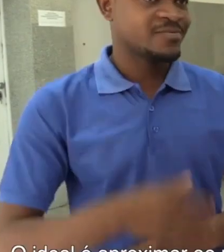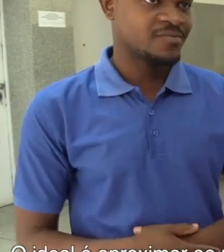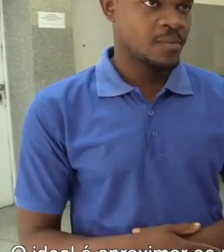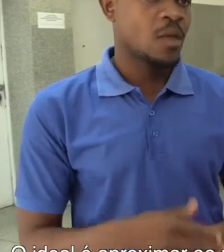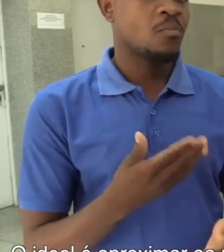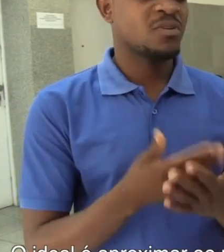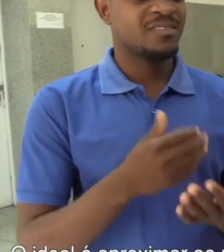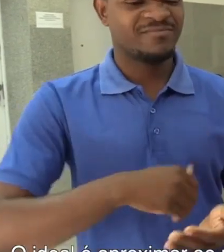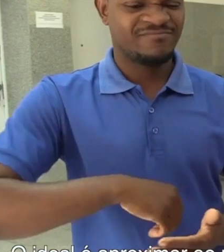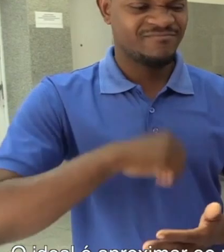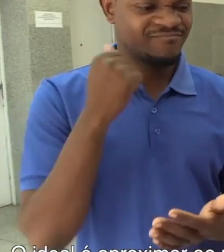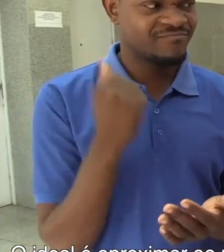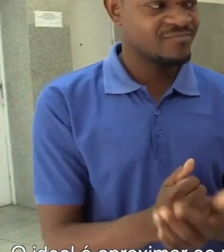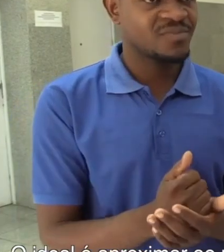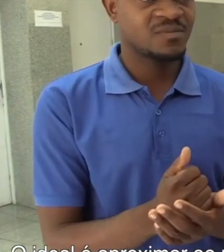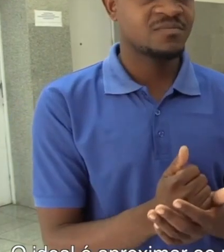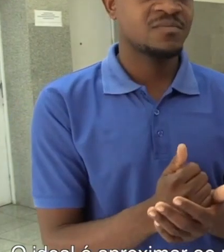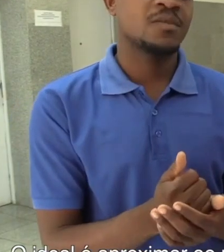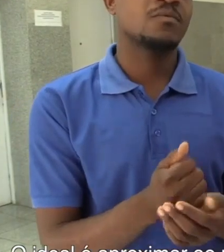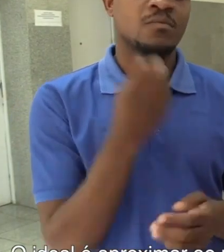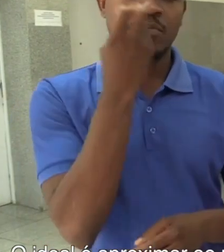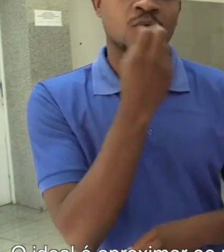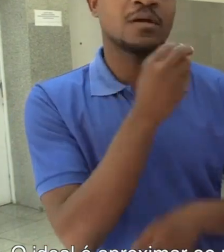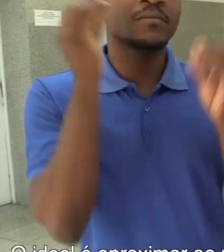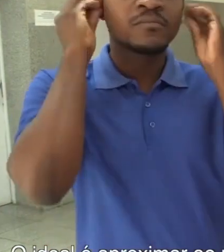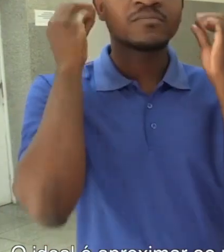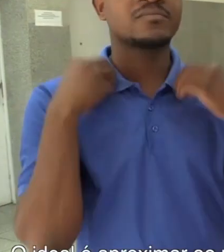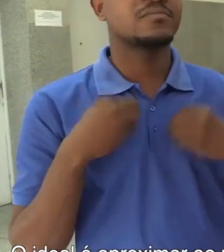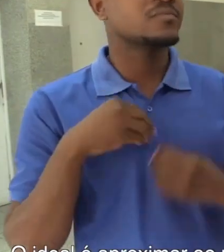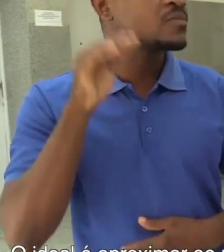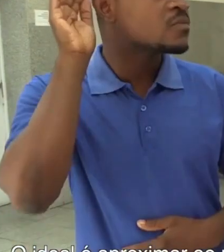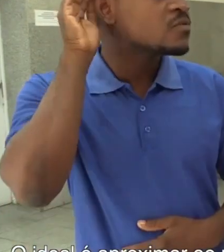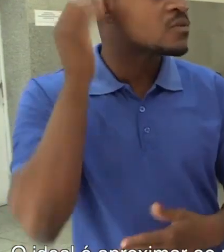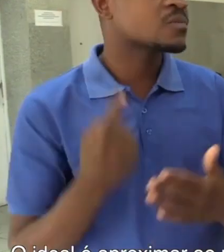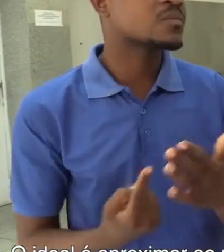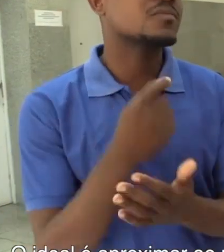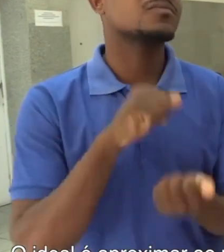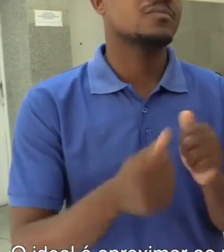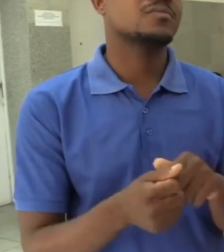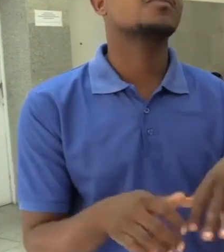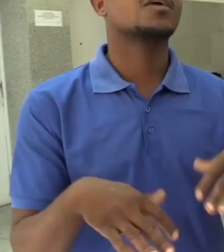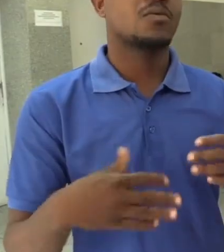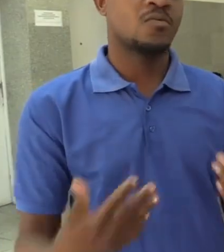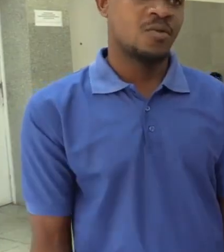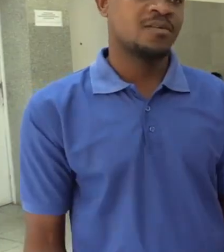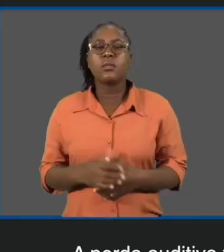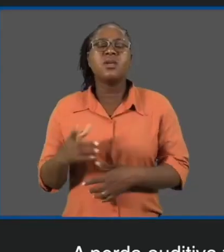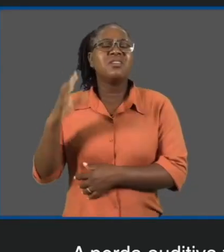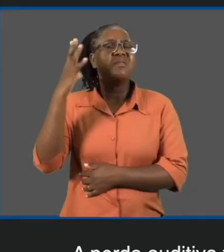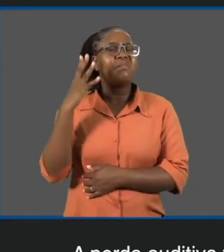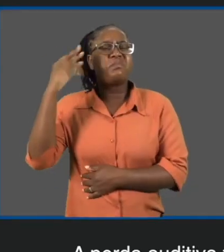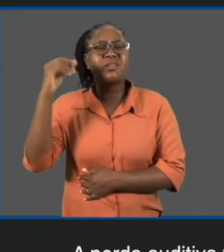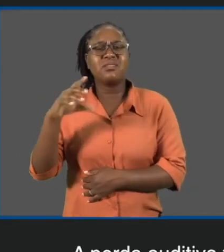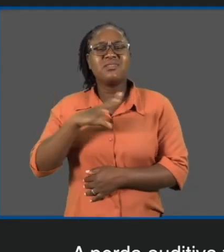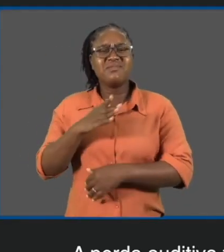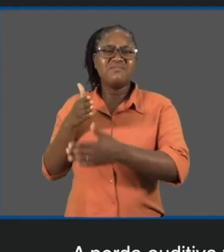Então, o ideal é aproximar-se ao médico para perceber o que está acontecendo. Precisa de acompanhamento. A